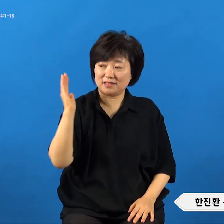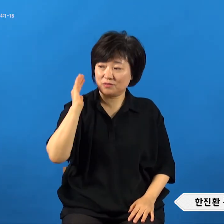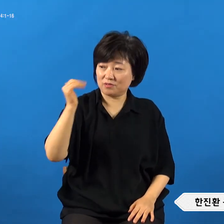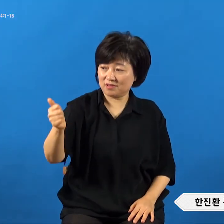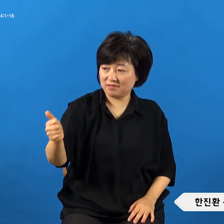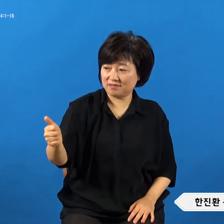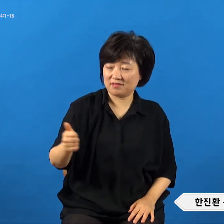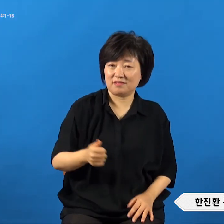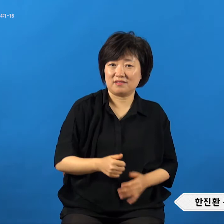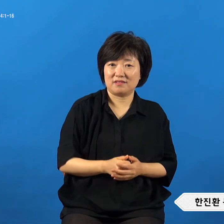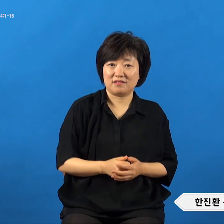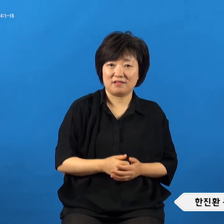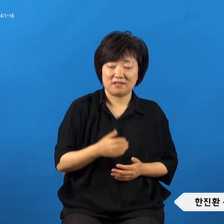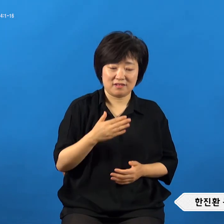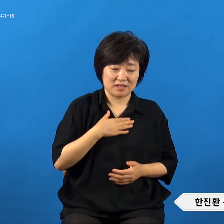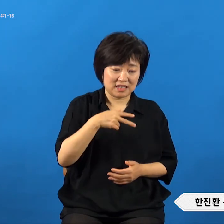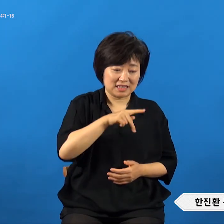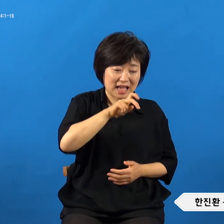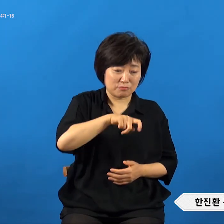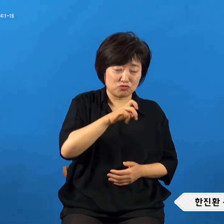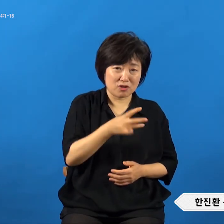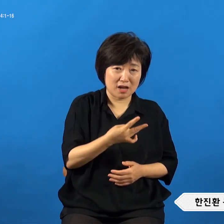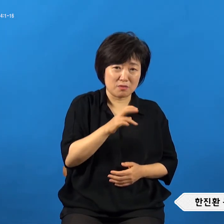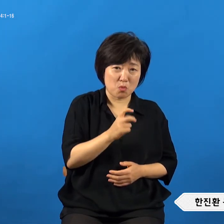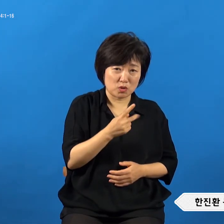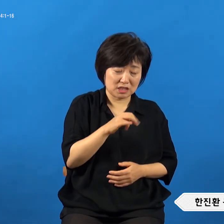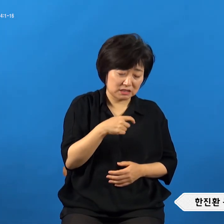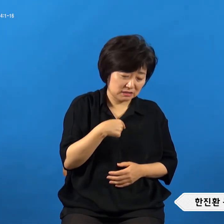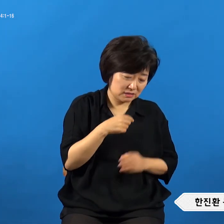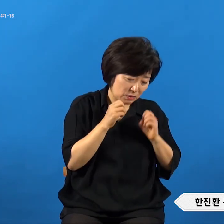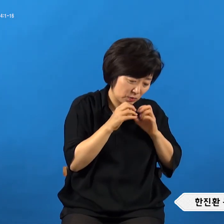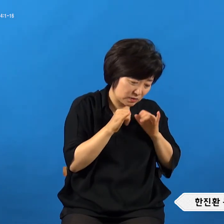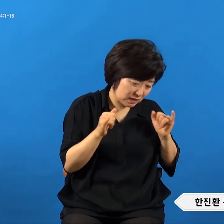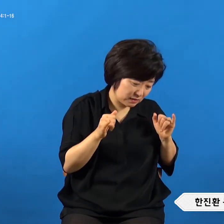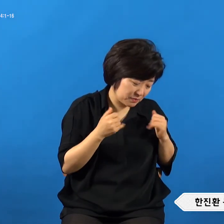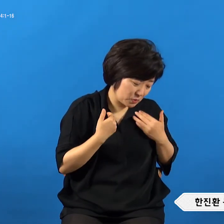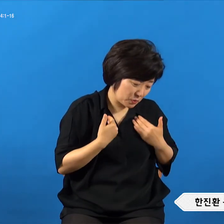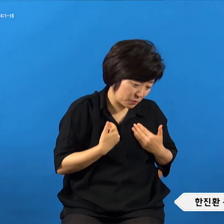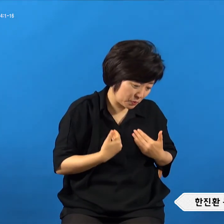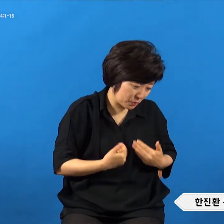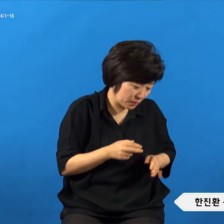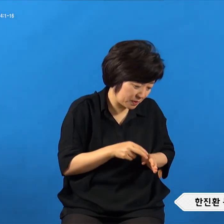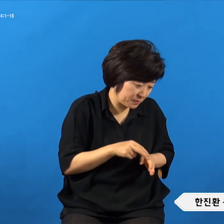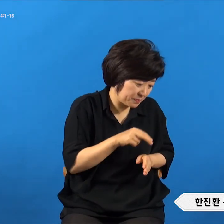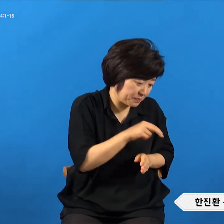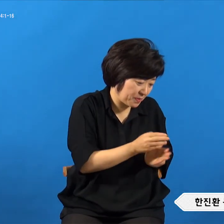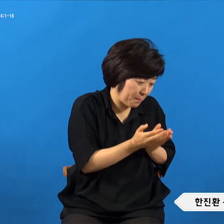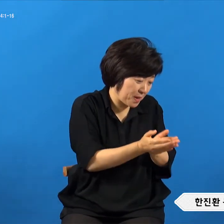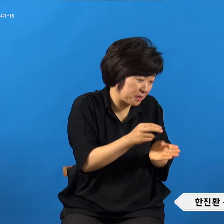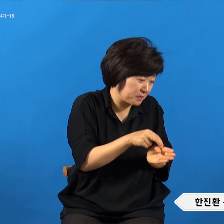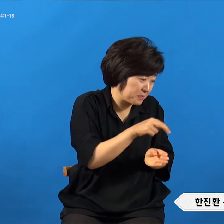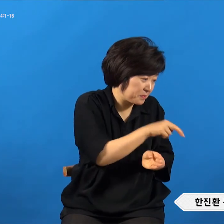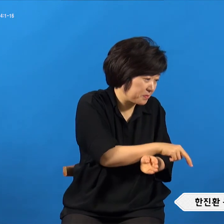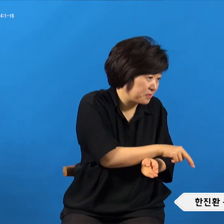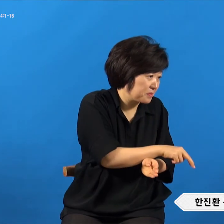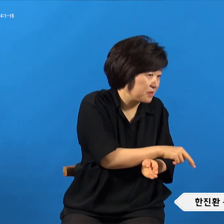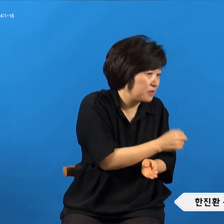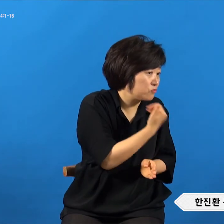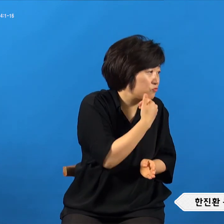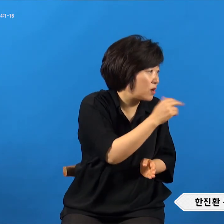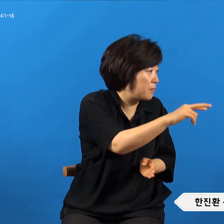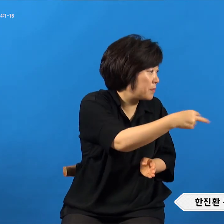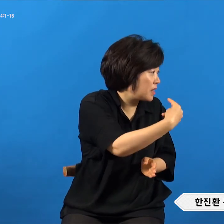없습니다. 사무엘 모리슨 선교사는 조용히 배에서 내려섰습니다. 아무도